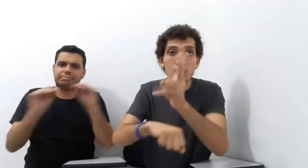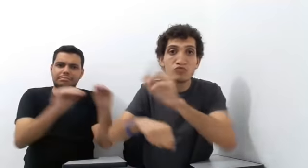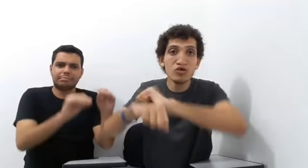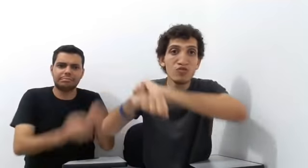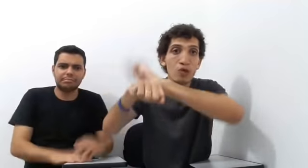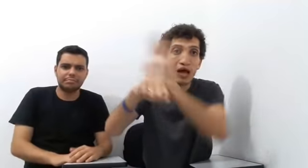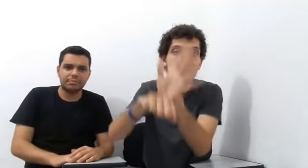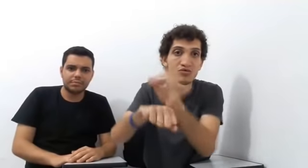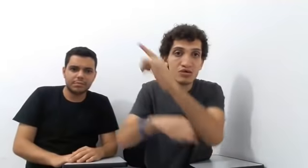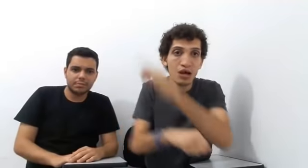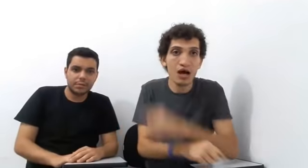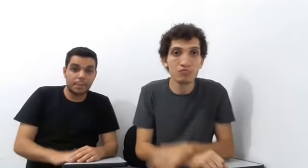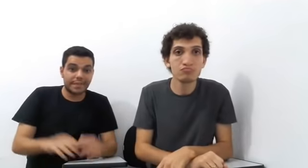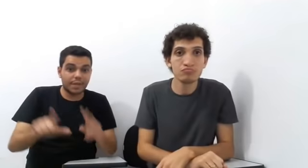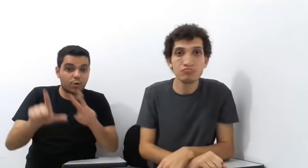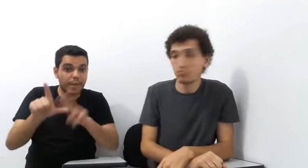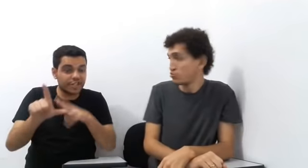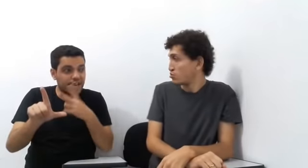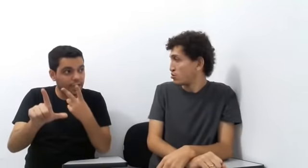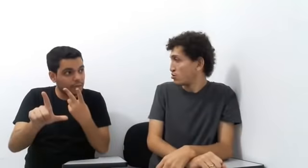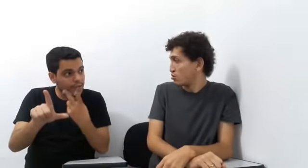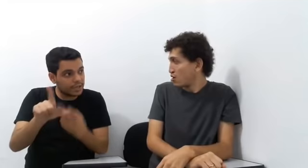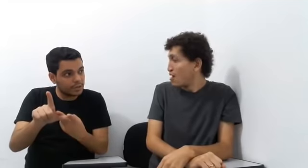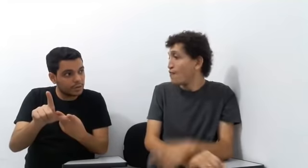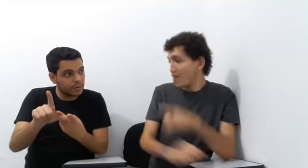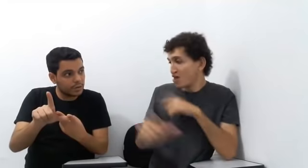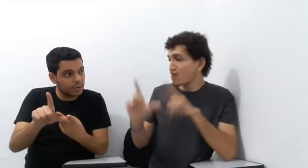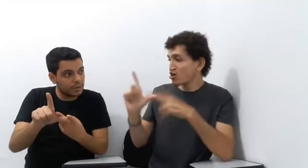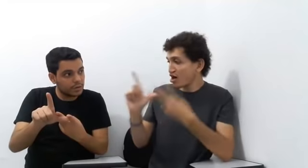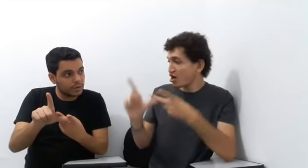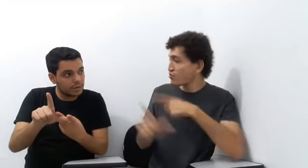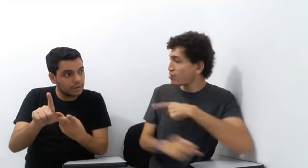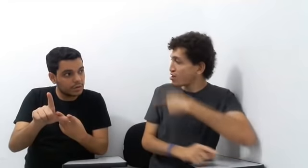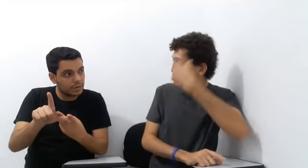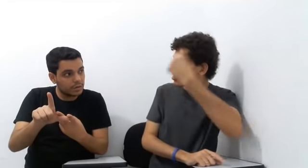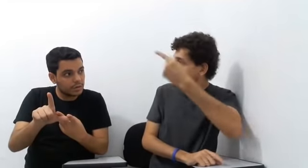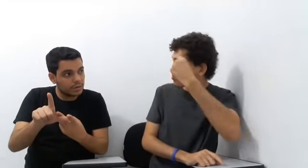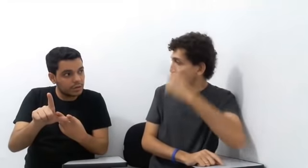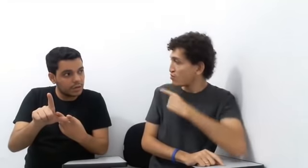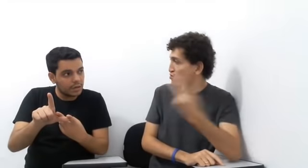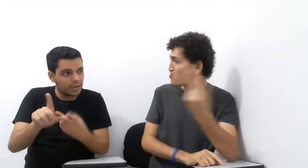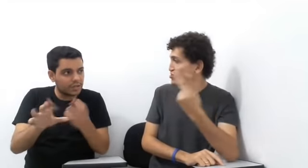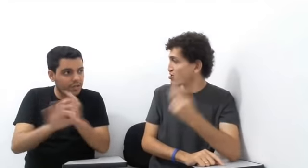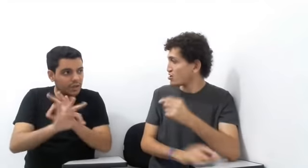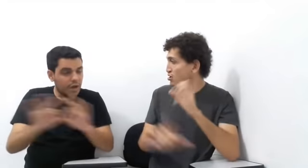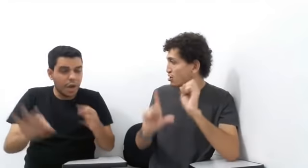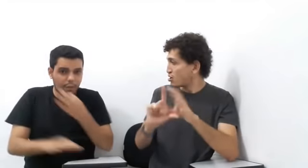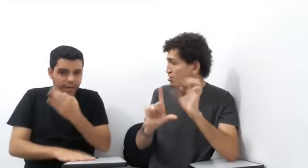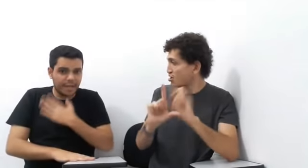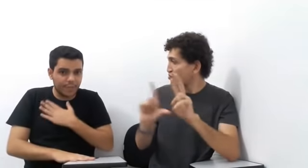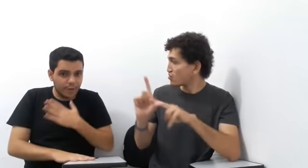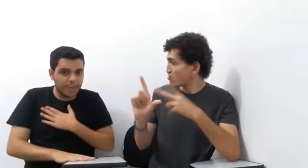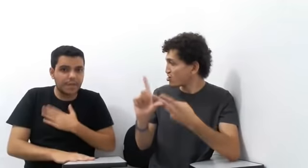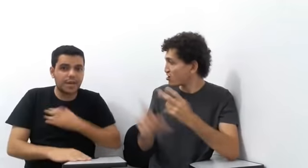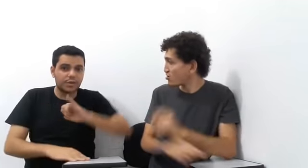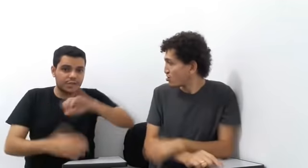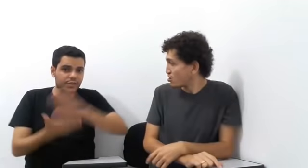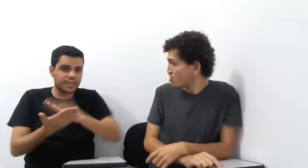Continua lá em Montes Claros. Mas é o bacharel mesmo? Tem bacharel, tem licenciatura, tem os Nossa, que ó. Porque na minha opinião, se você quer